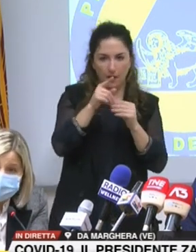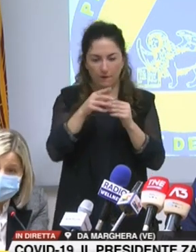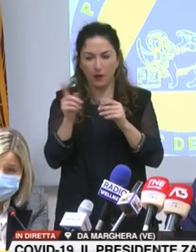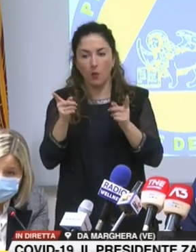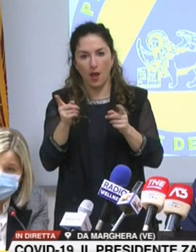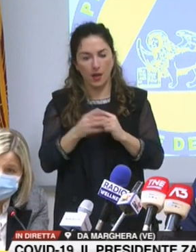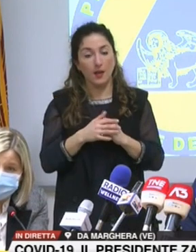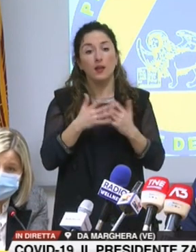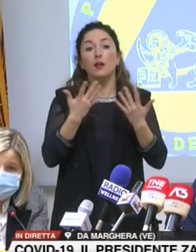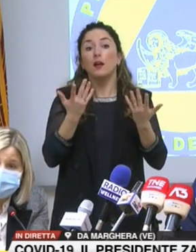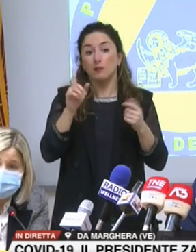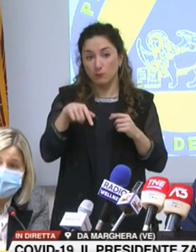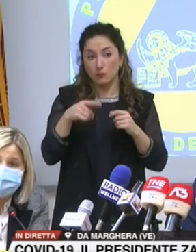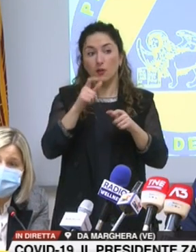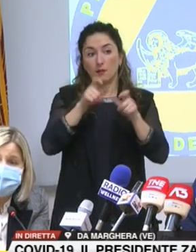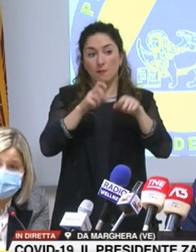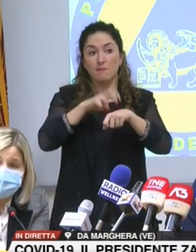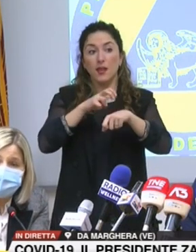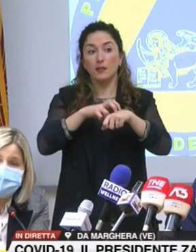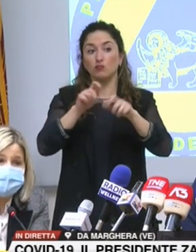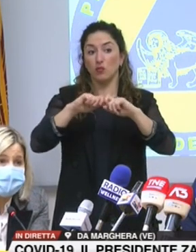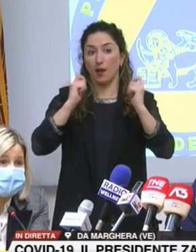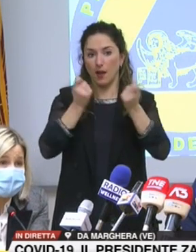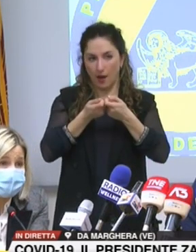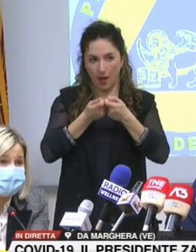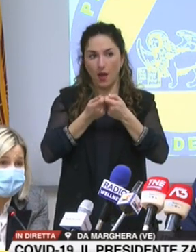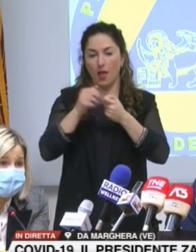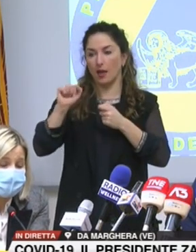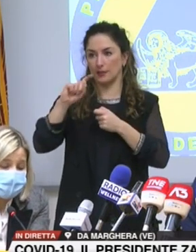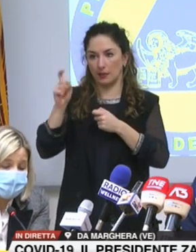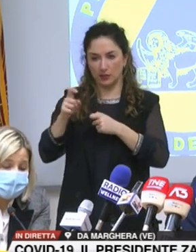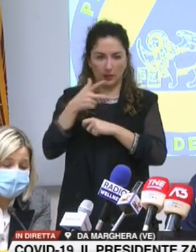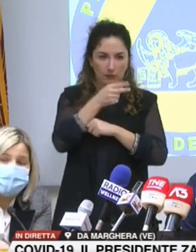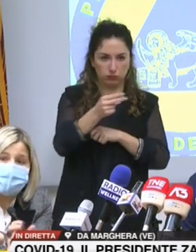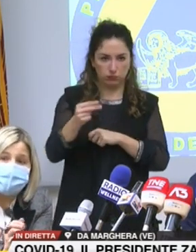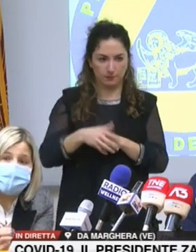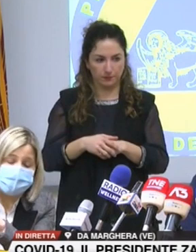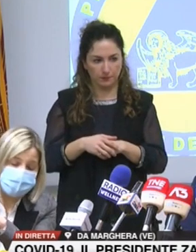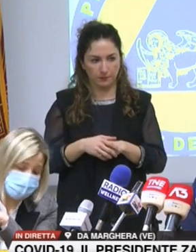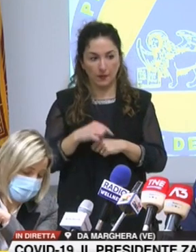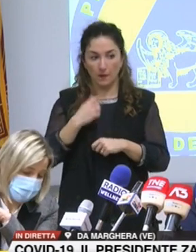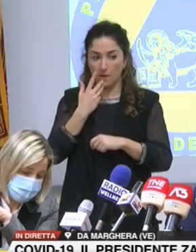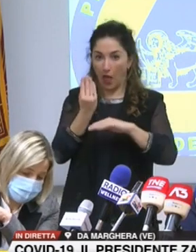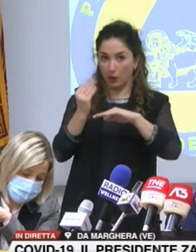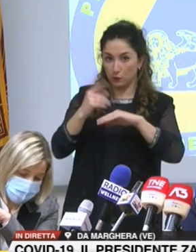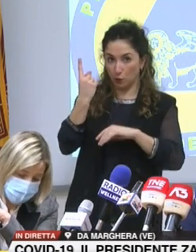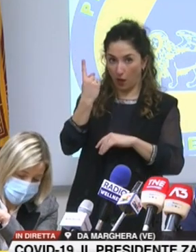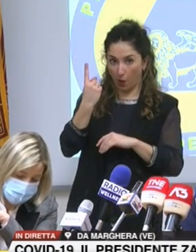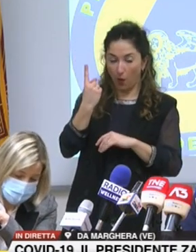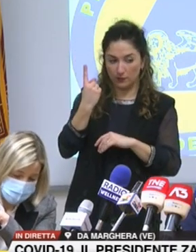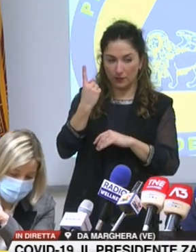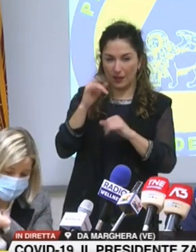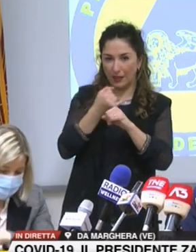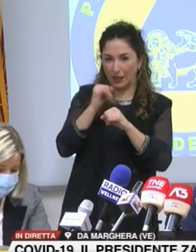campo anche i medici di medicina generale per la vaccinazione con AstraZeneca. Se posso aggiungere un dettaglio tecnico